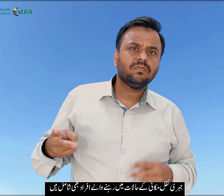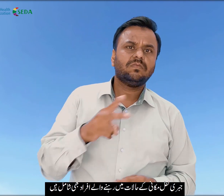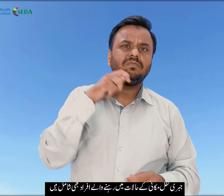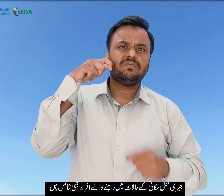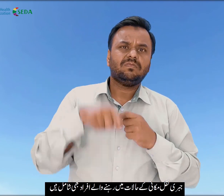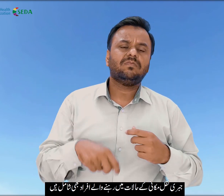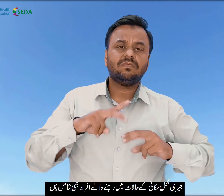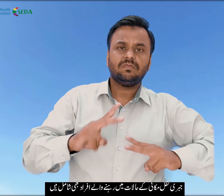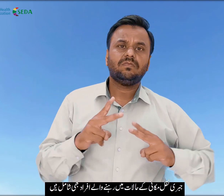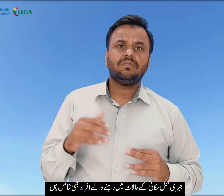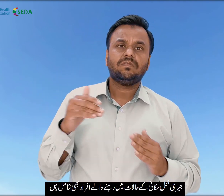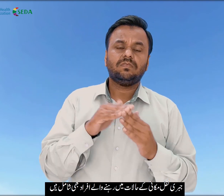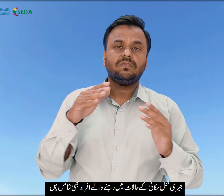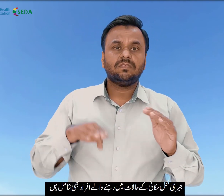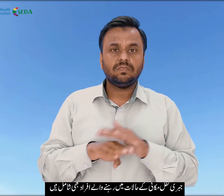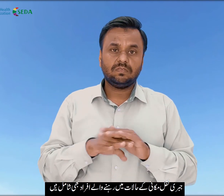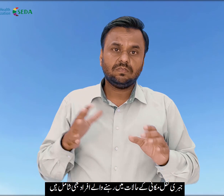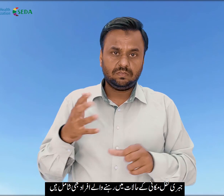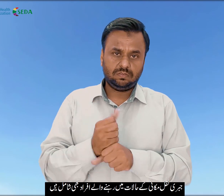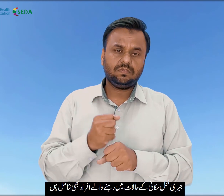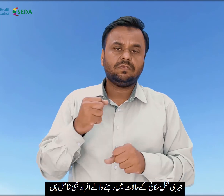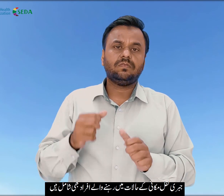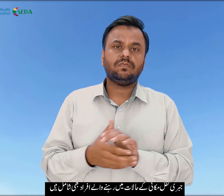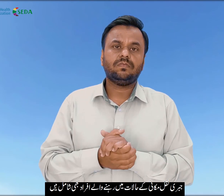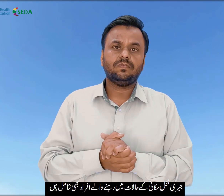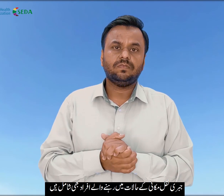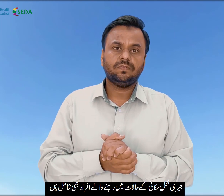کے حالات میں رہنے والے افراد بھی شامل ہیں۔